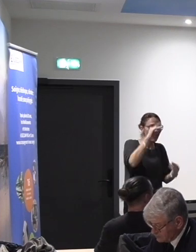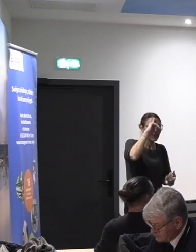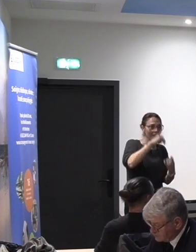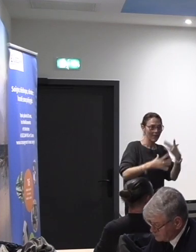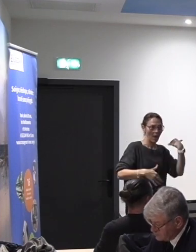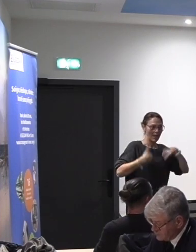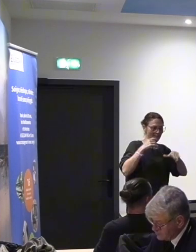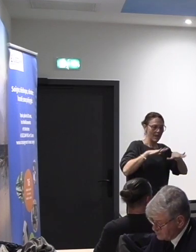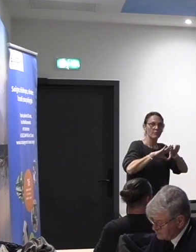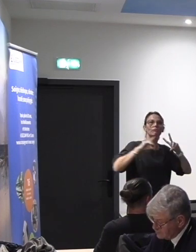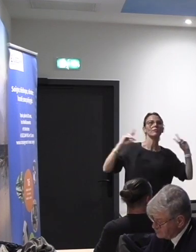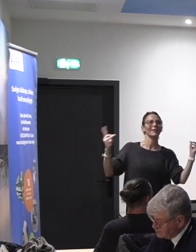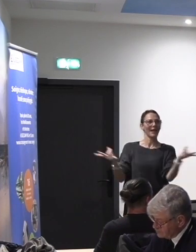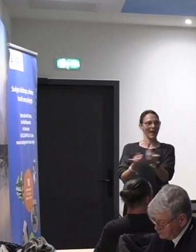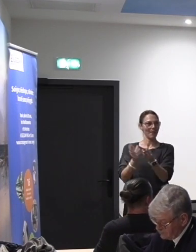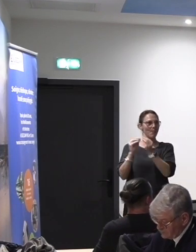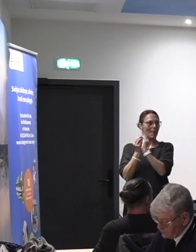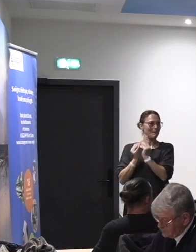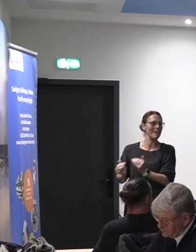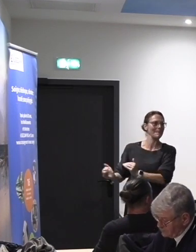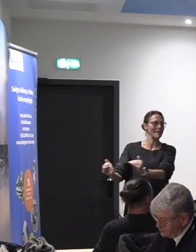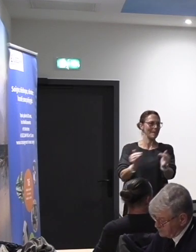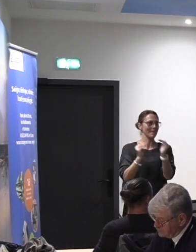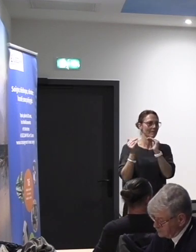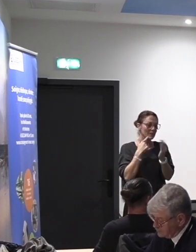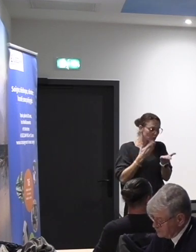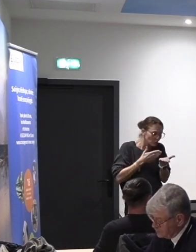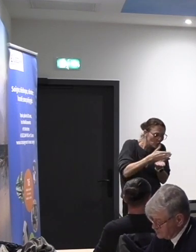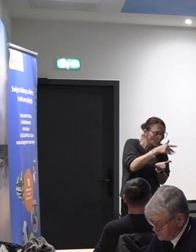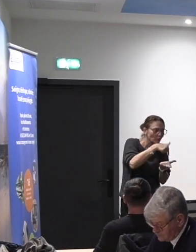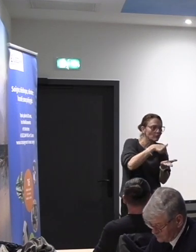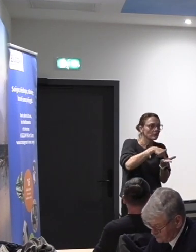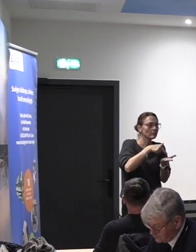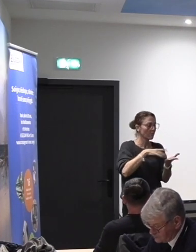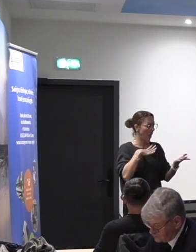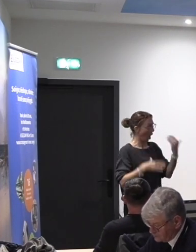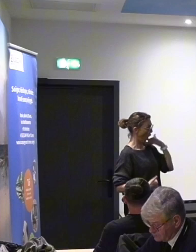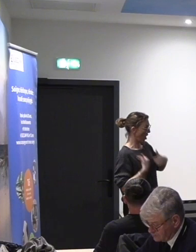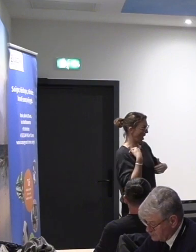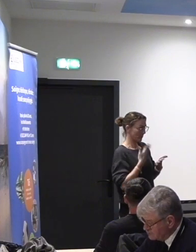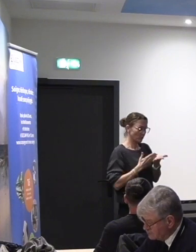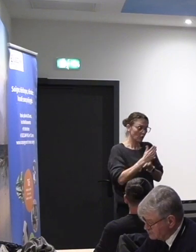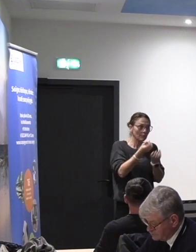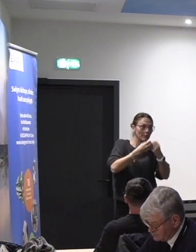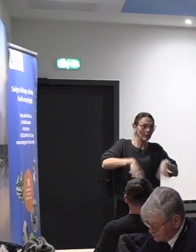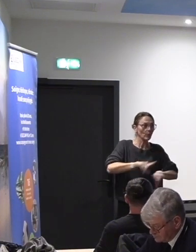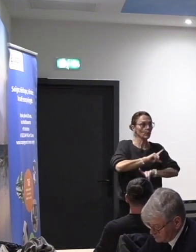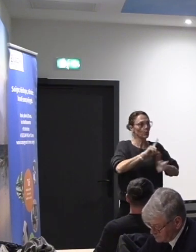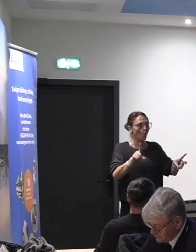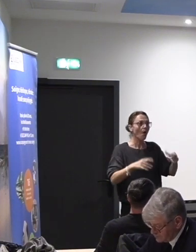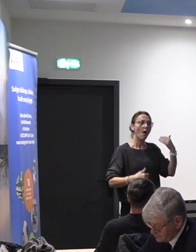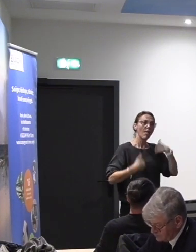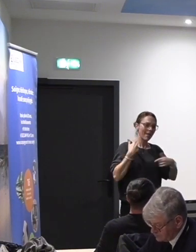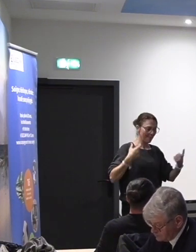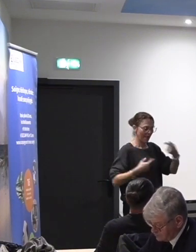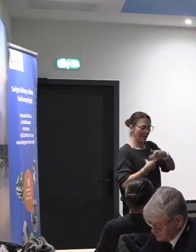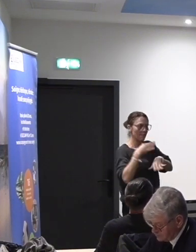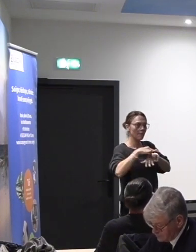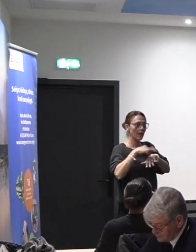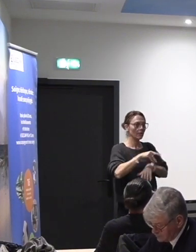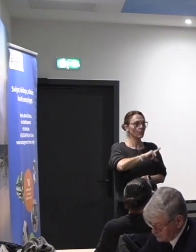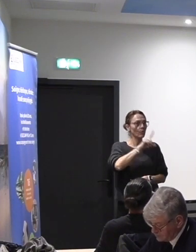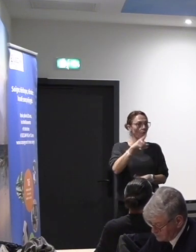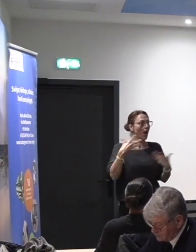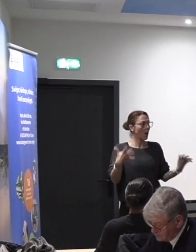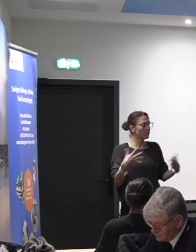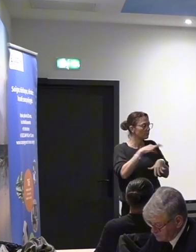handicap, est un peu général. Donc il n'y a pas de perte de sens à être handicapé, c'est pas une maladie. C'est la première chose. Qu'est-ce que c'est qu'être